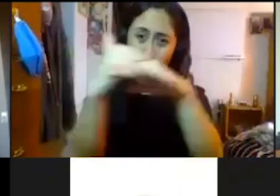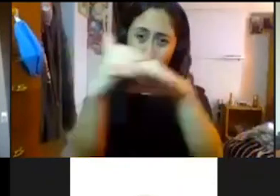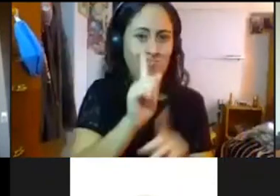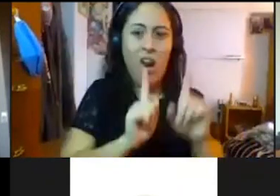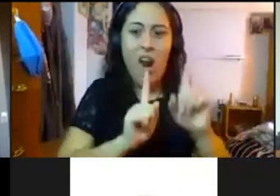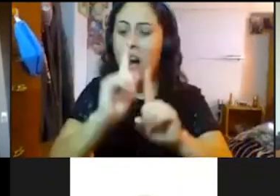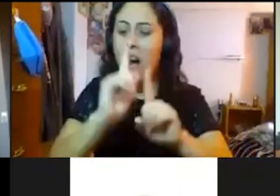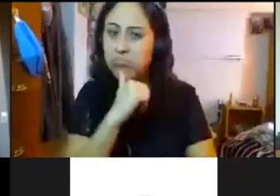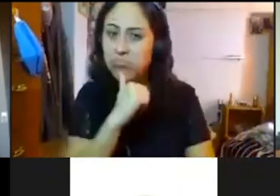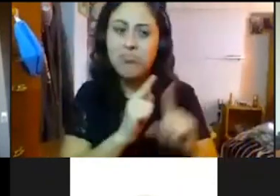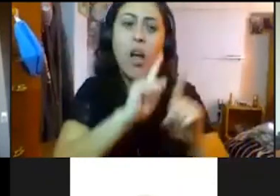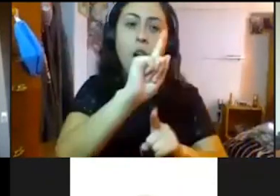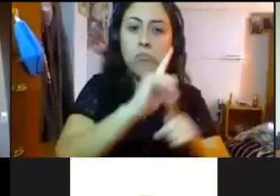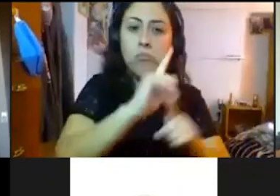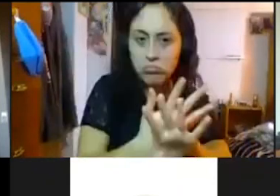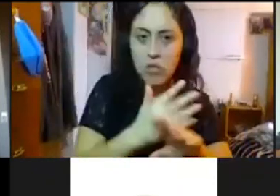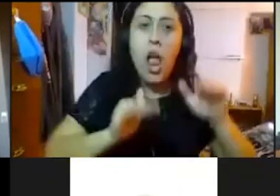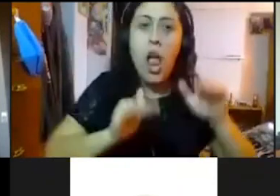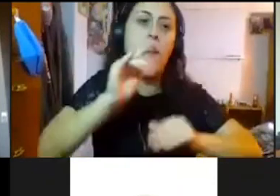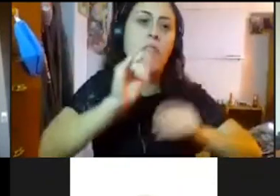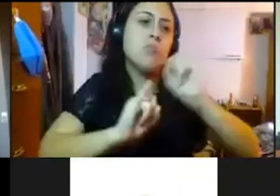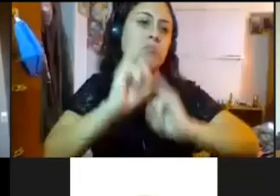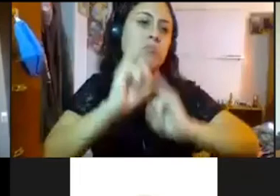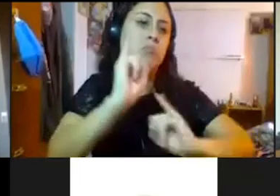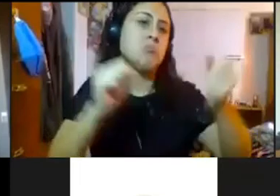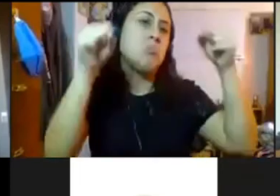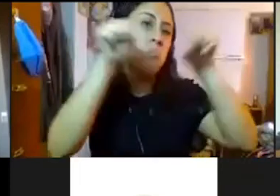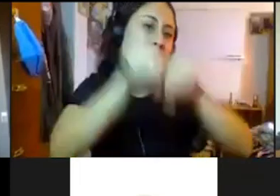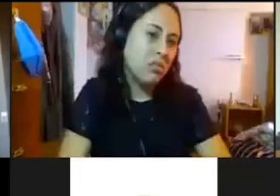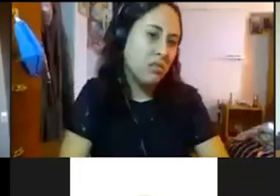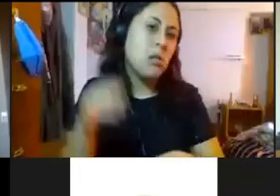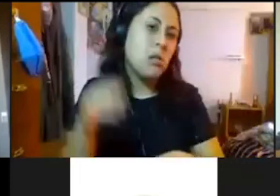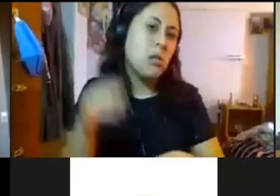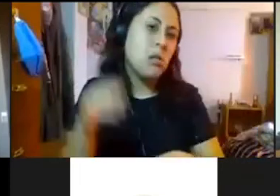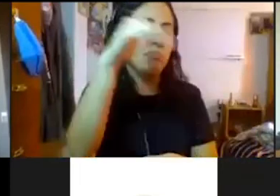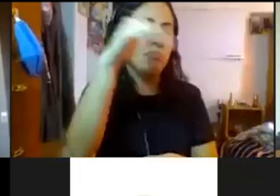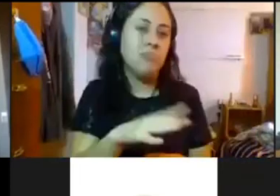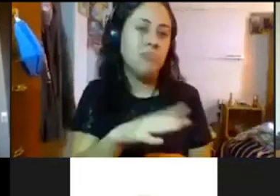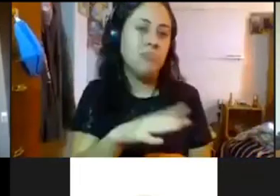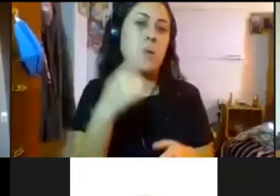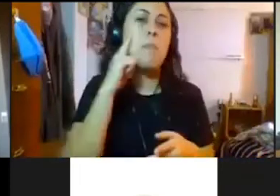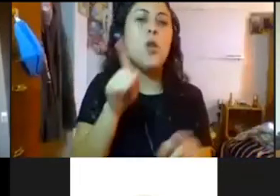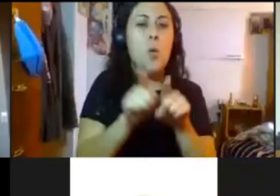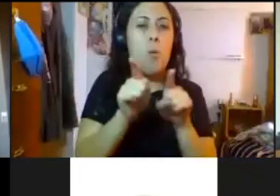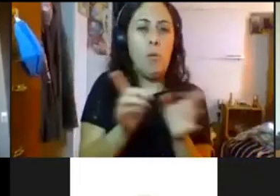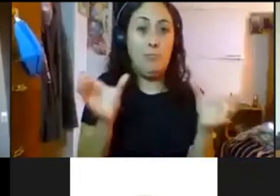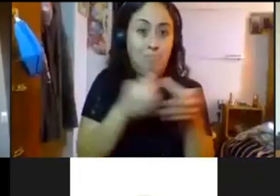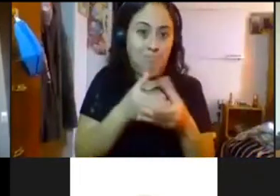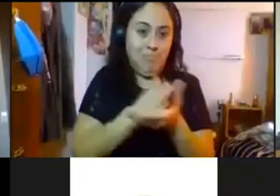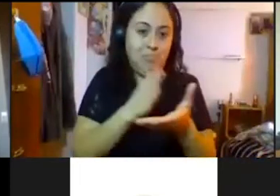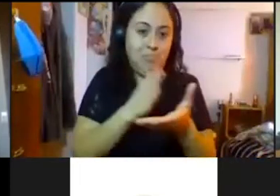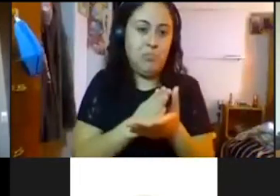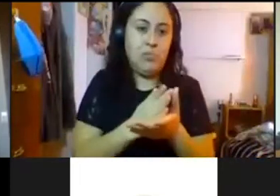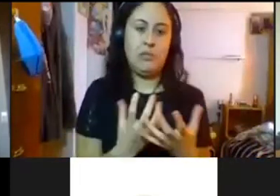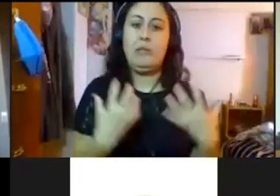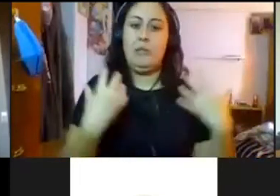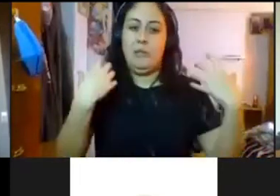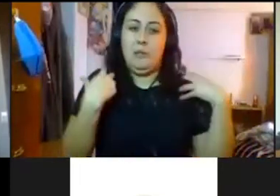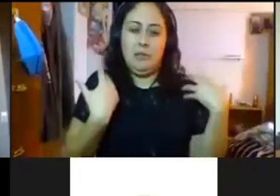nos quedamos sin conexión y cómo cada comunidad educativa trató de responder frente a eso,